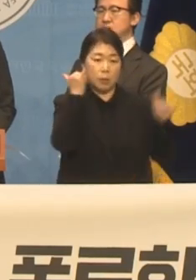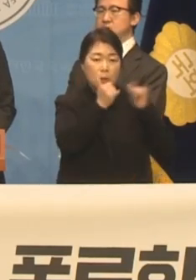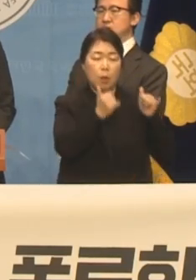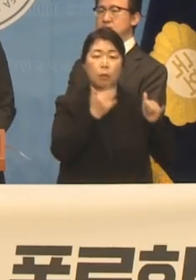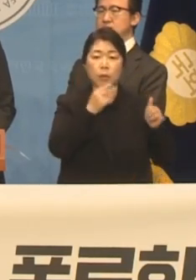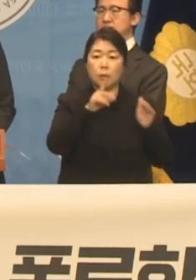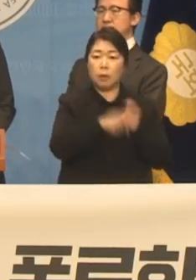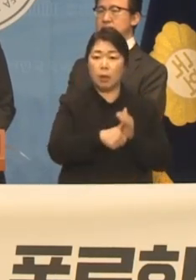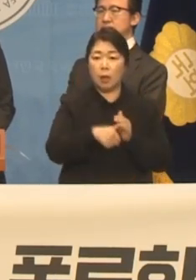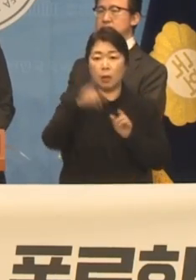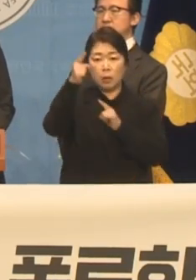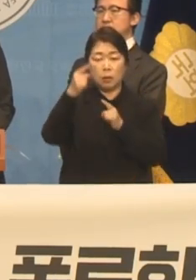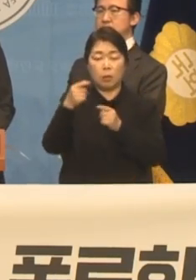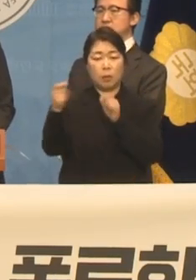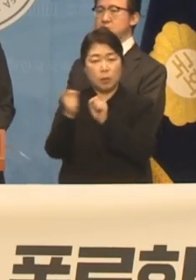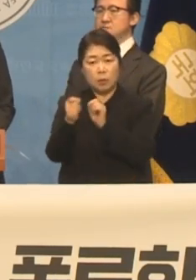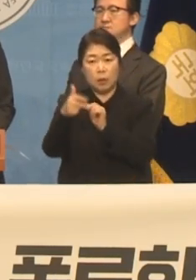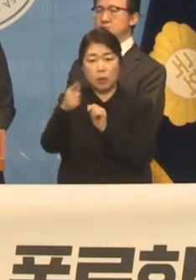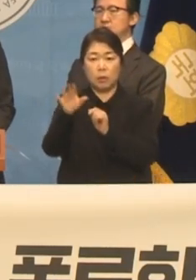측근